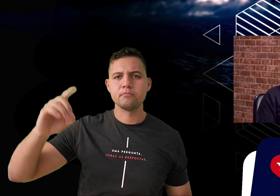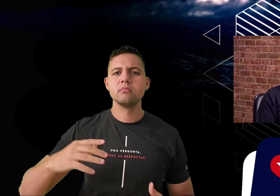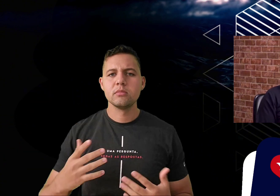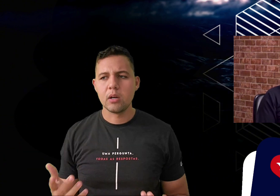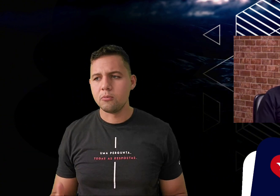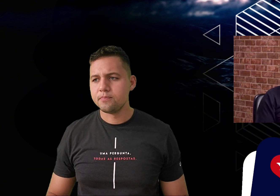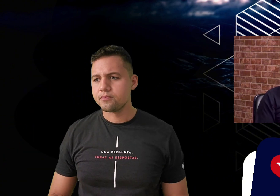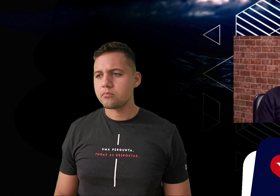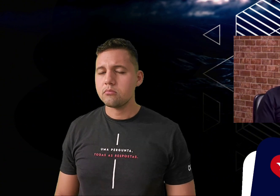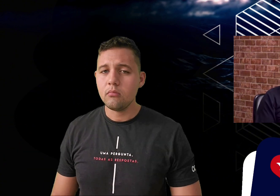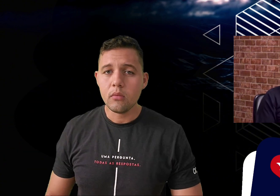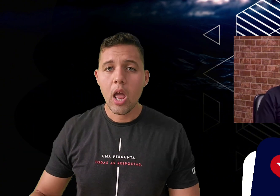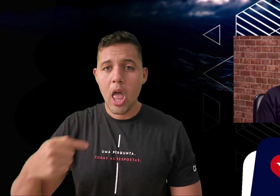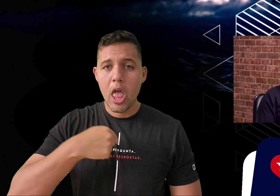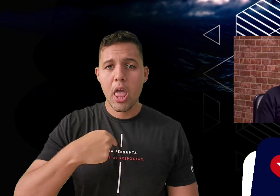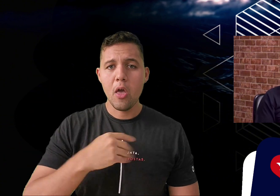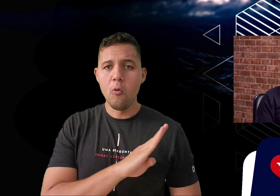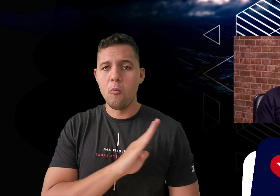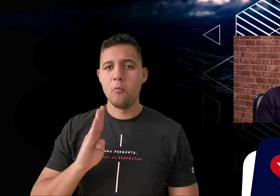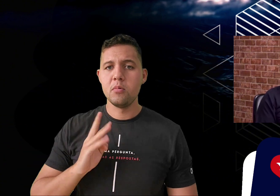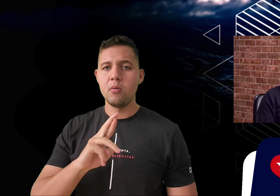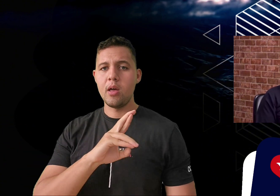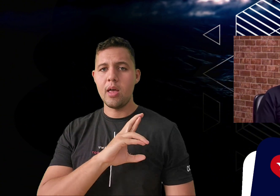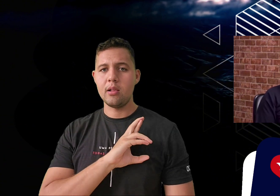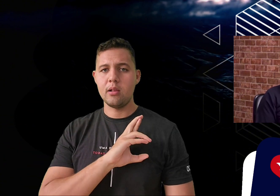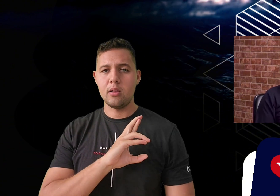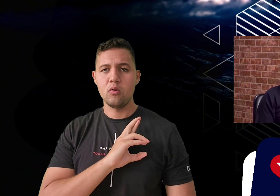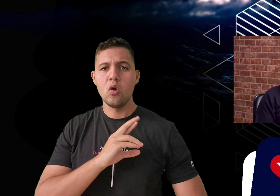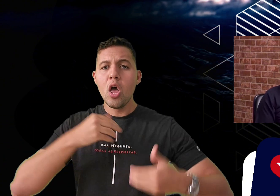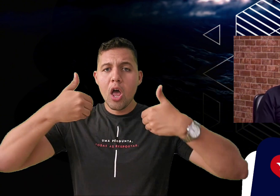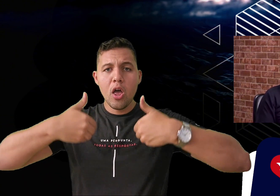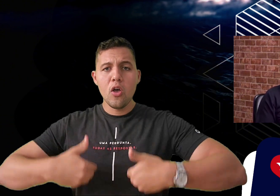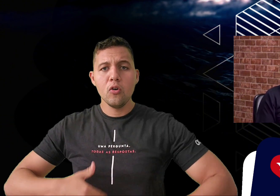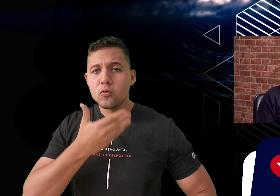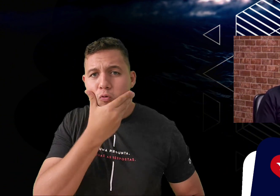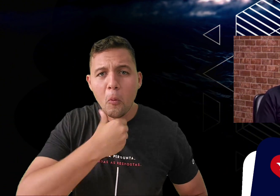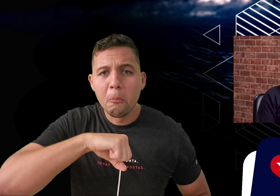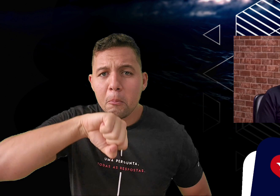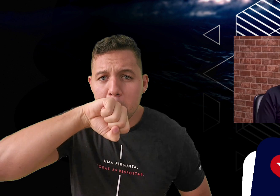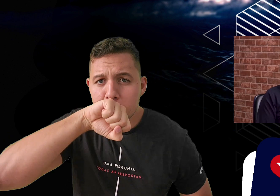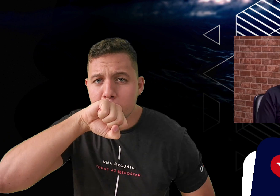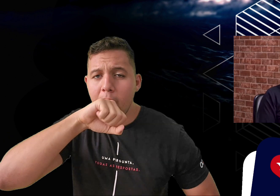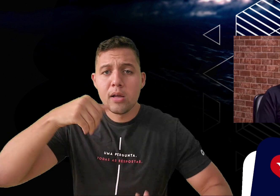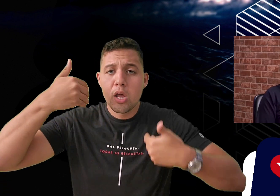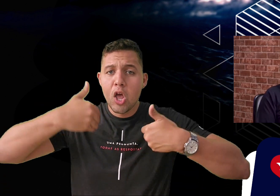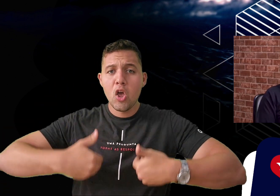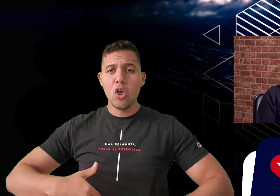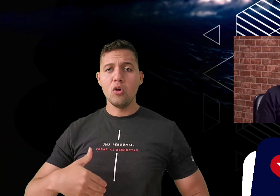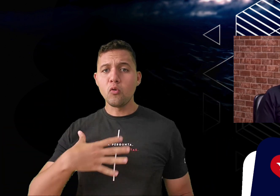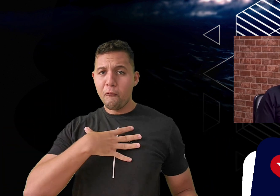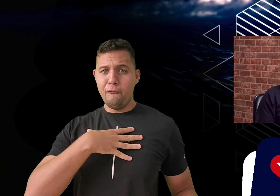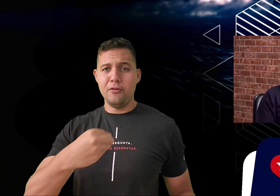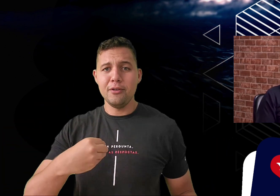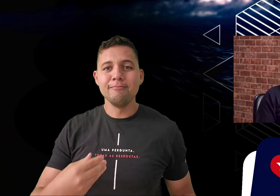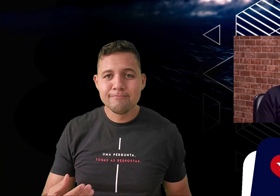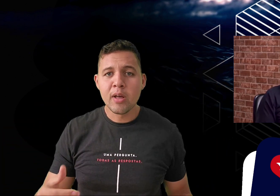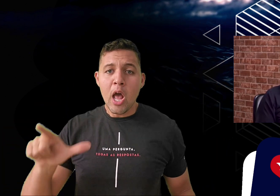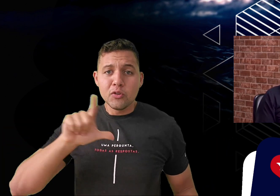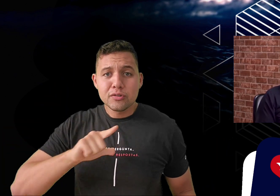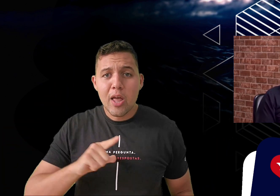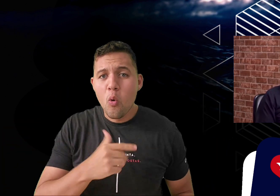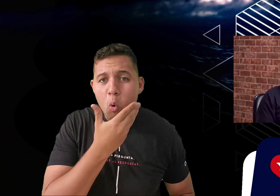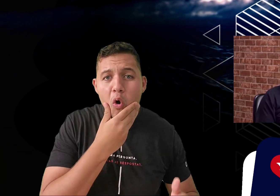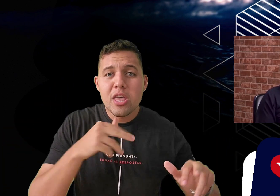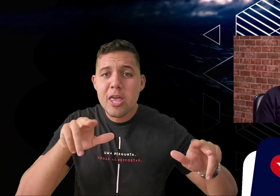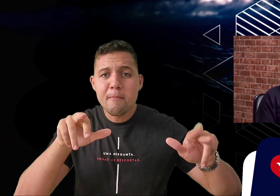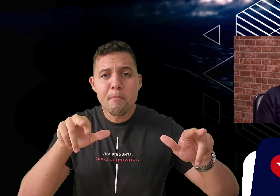pai, eu sou filho, eu sou irmão. Eu sei o que é a vida em família. E você sabe que as